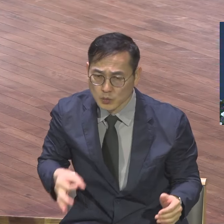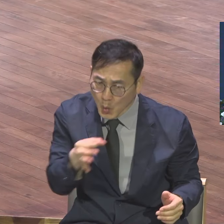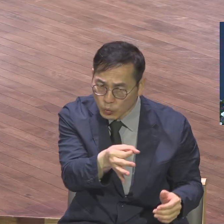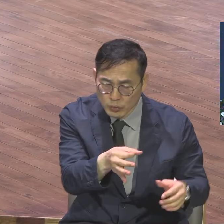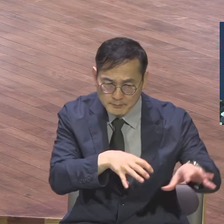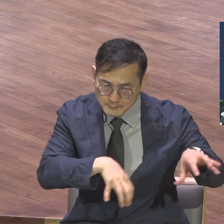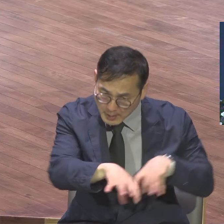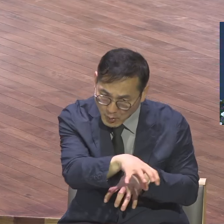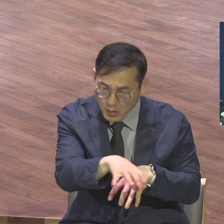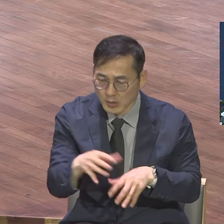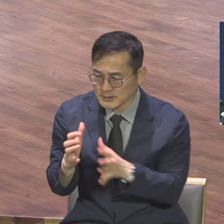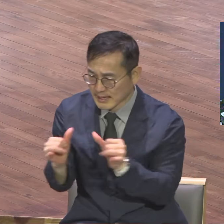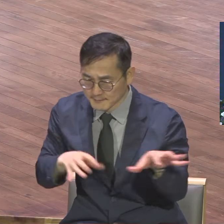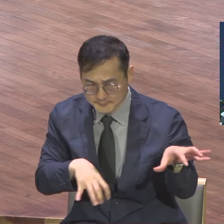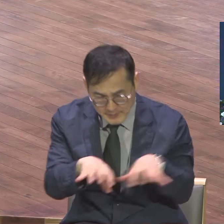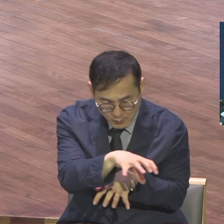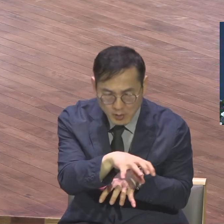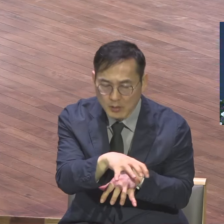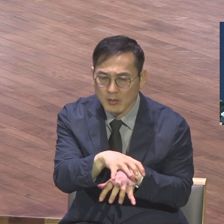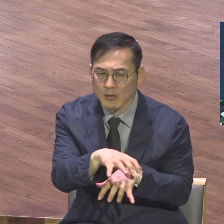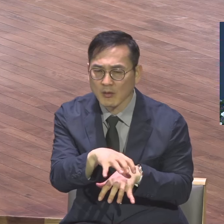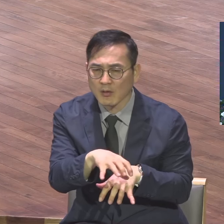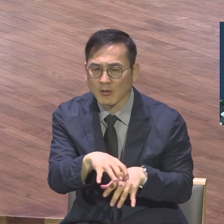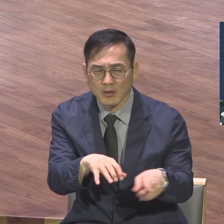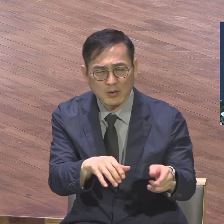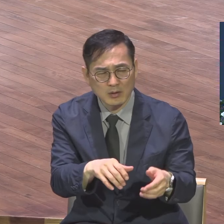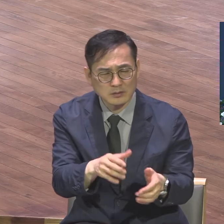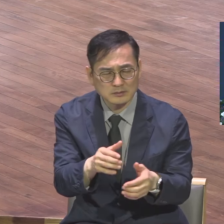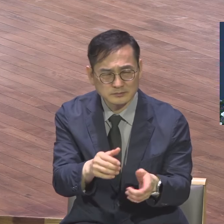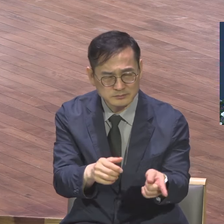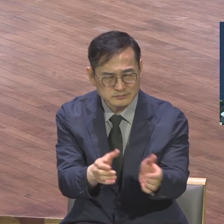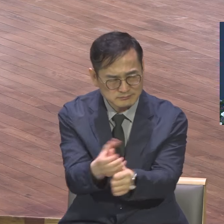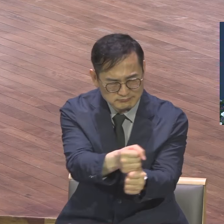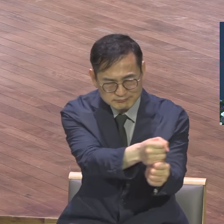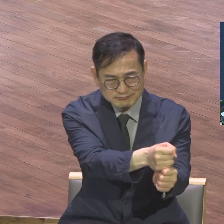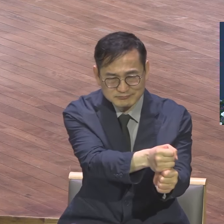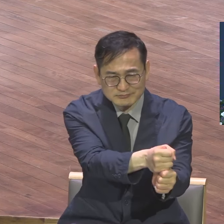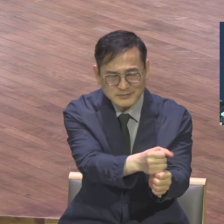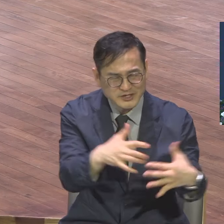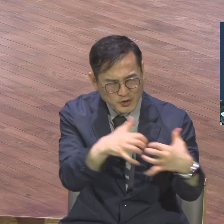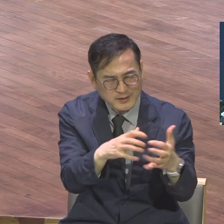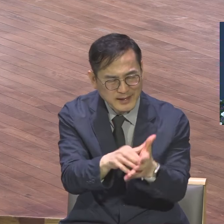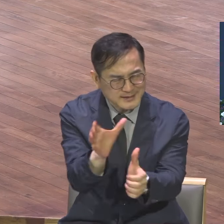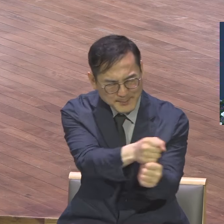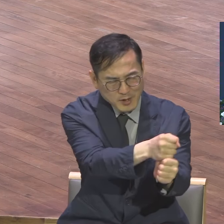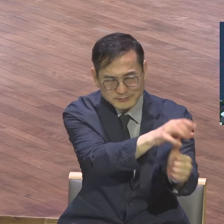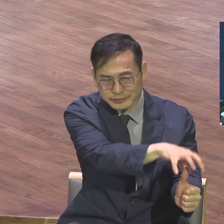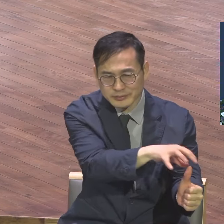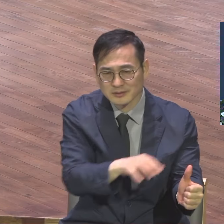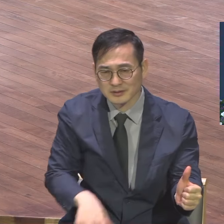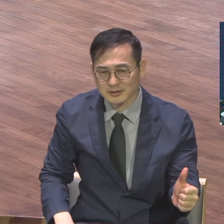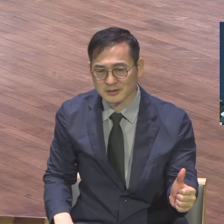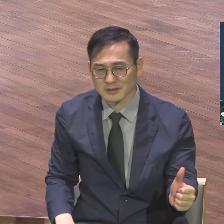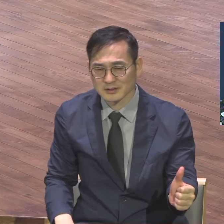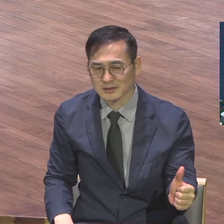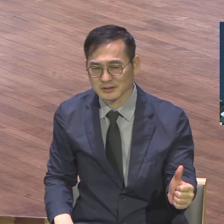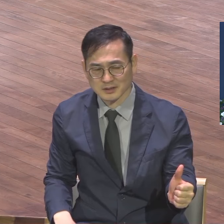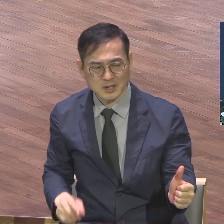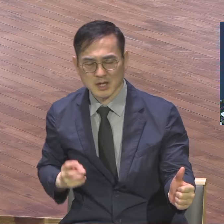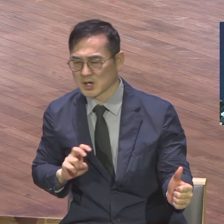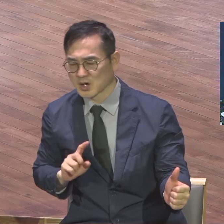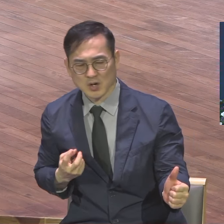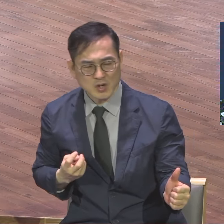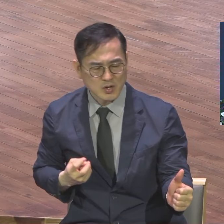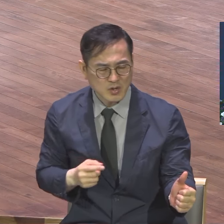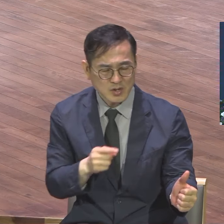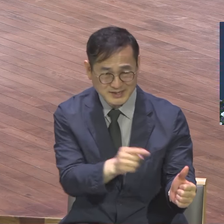값. 노예를 값을 주고 죄 지은 사람의 죄를 대속해주는 속죄금, 대속물. 이 사람